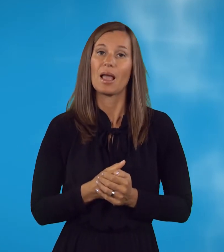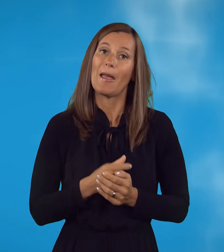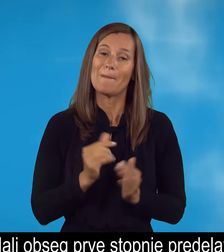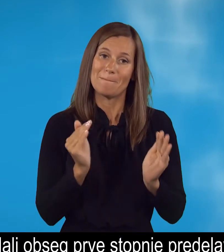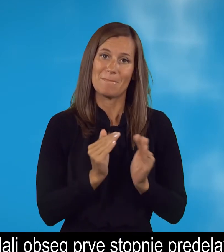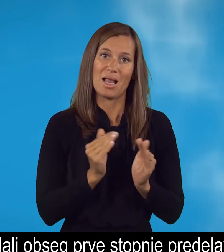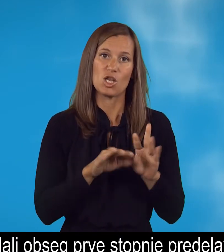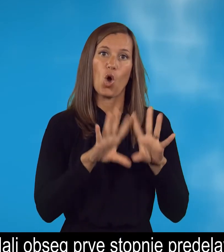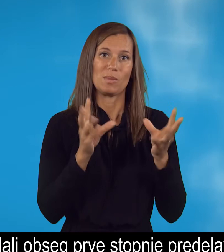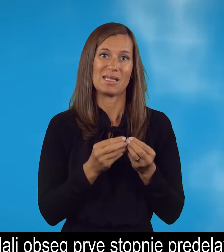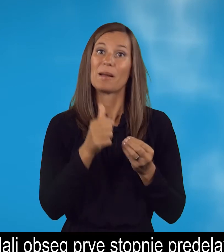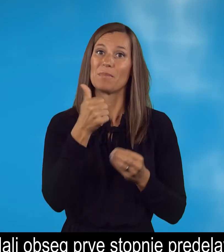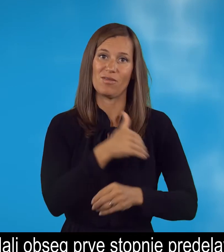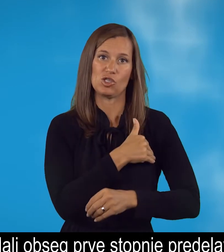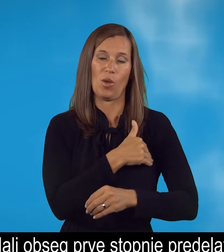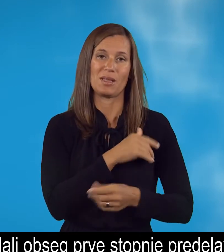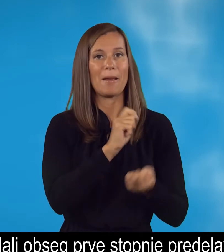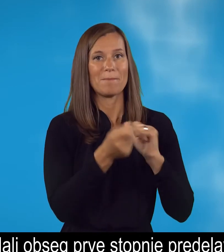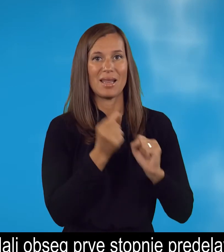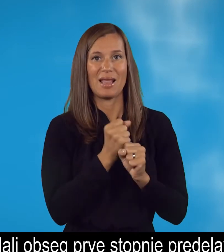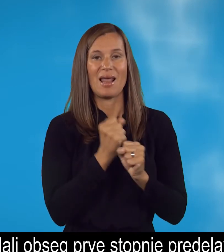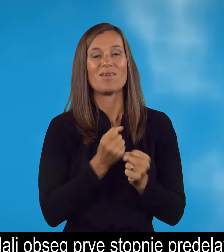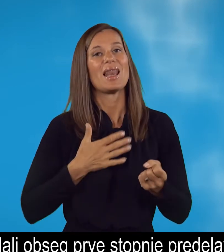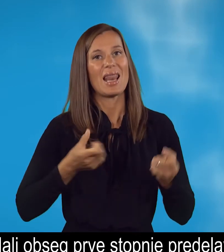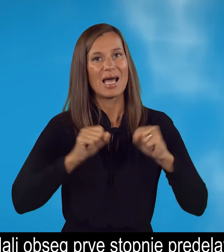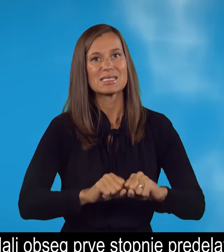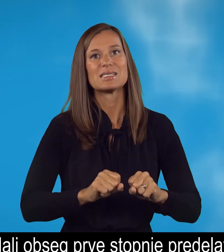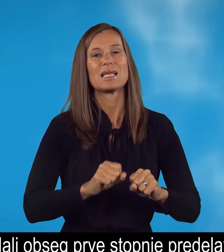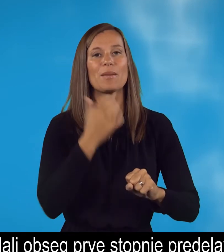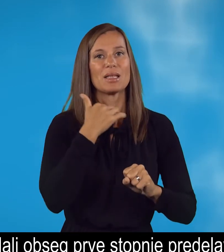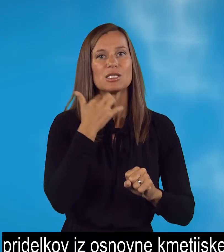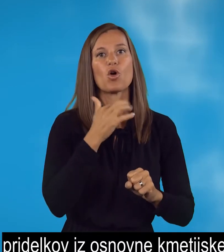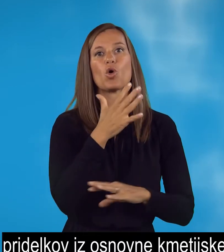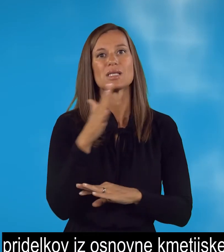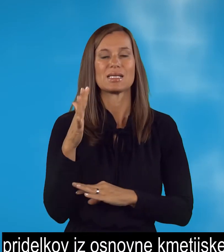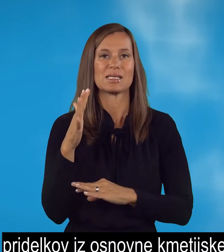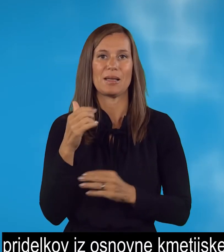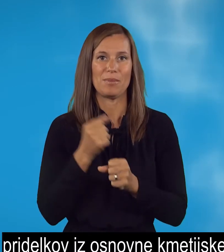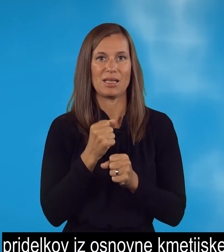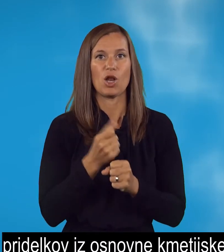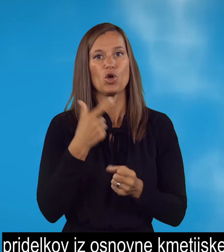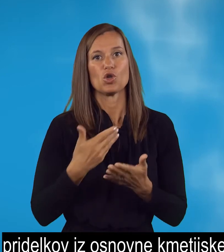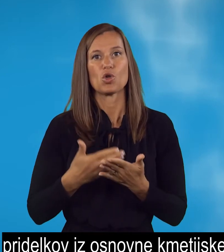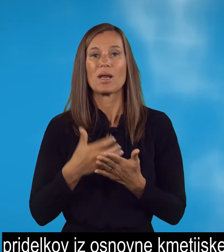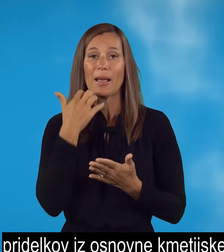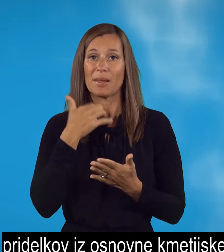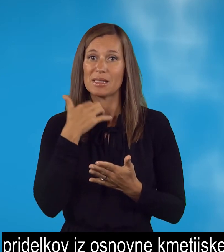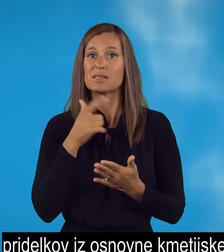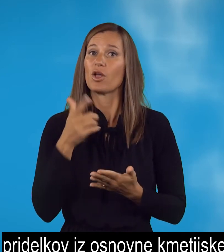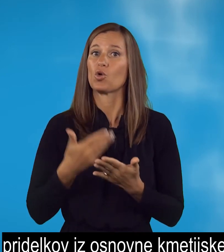Mali obseg prve stopnje predelave lastnih kmetijskih in gozdarskih pridelkov iz osnovne kmetijske in